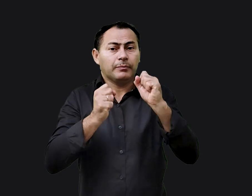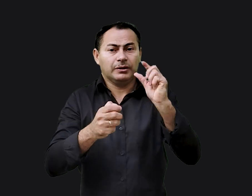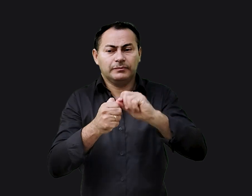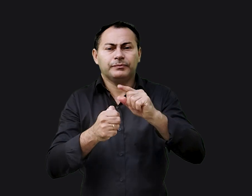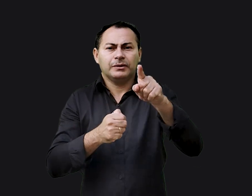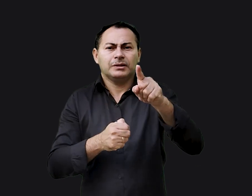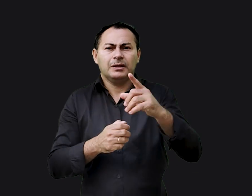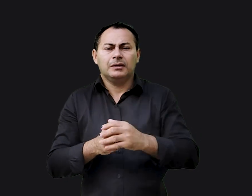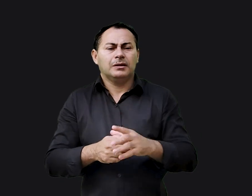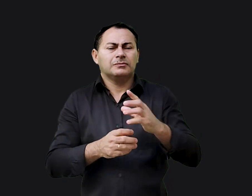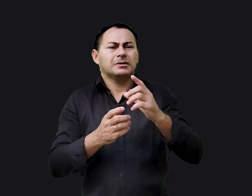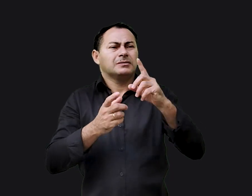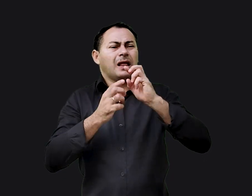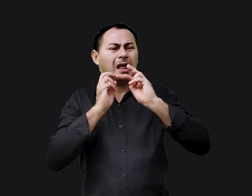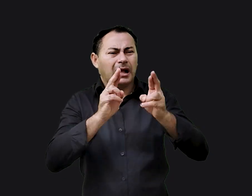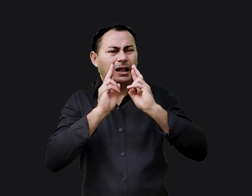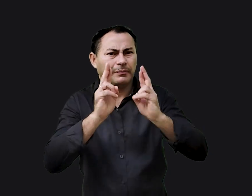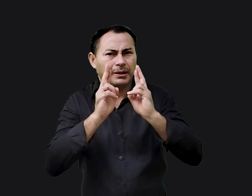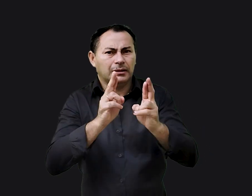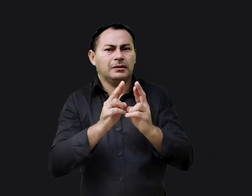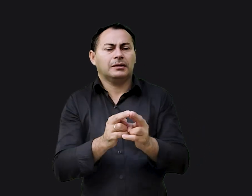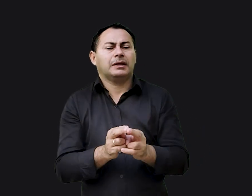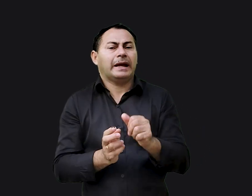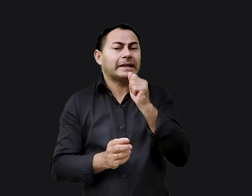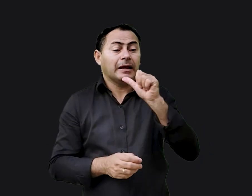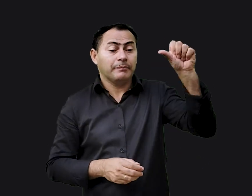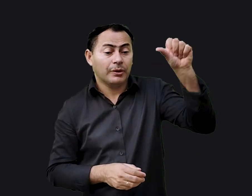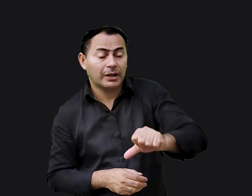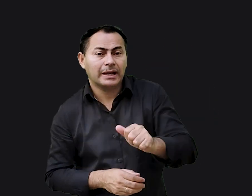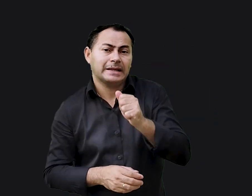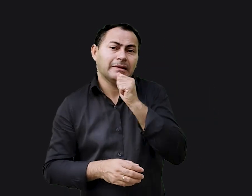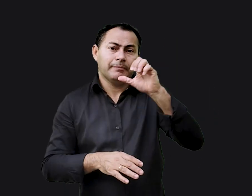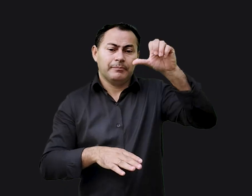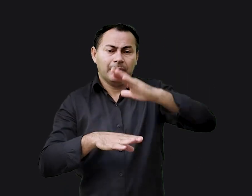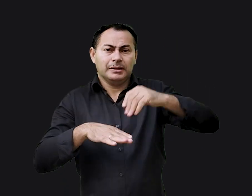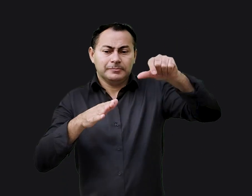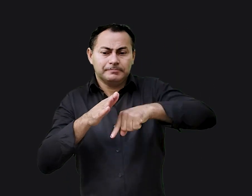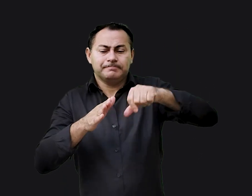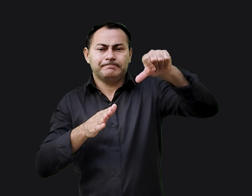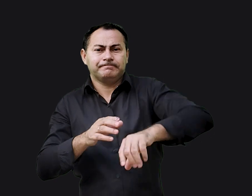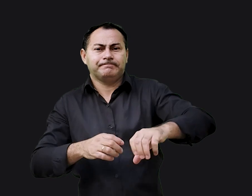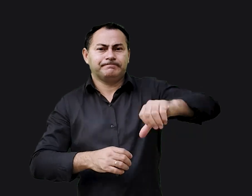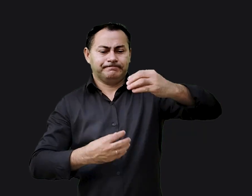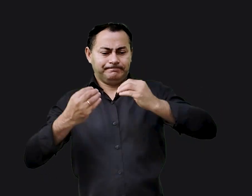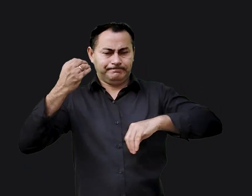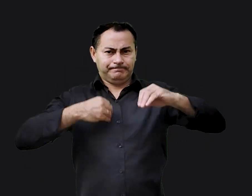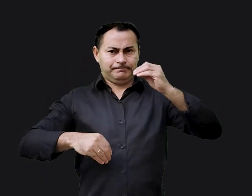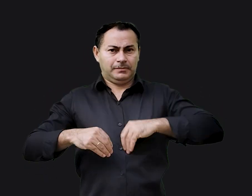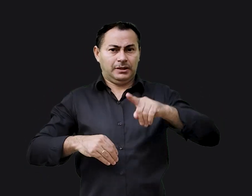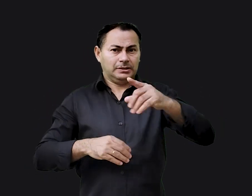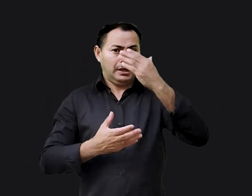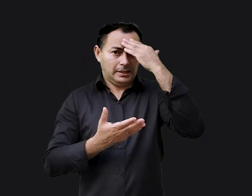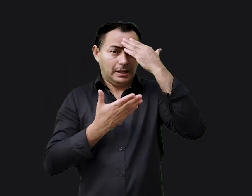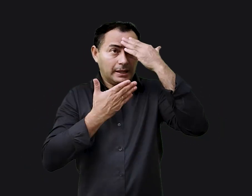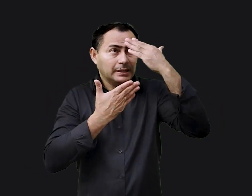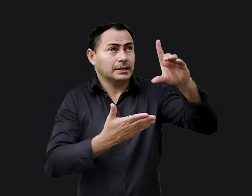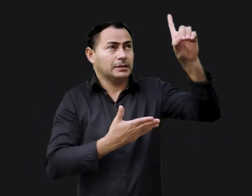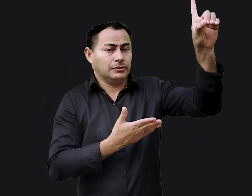fazer se você ficar lamentando que perdeu vai piorar ainda mais e mergulhar na depressão mas se você